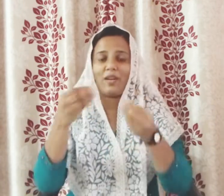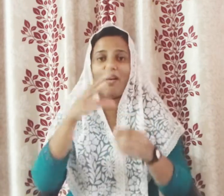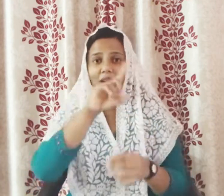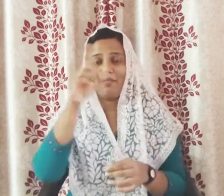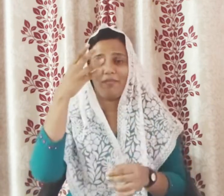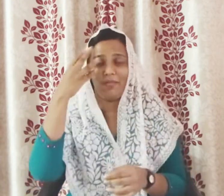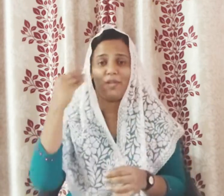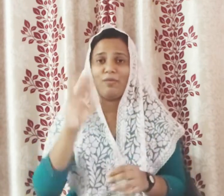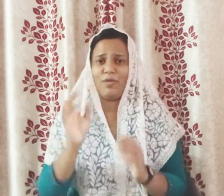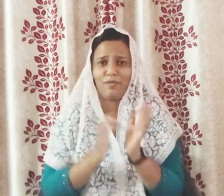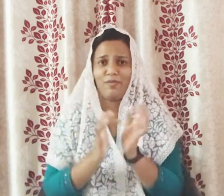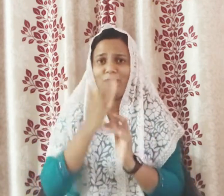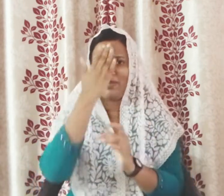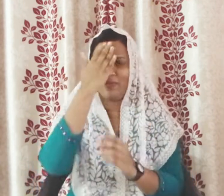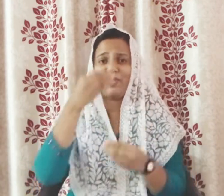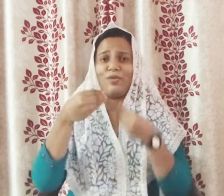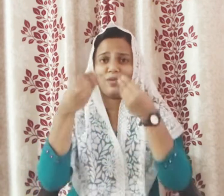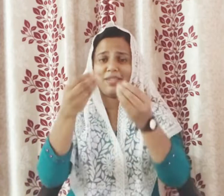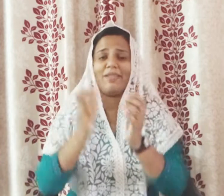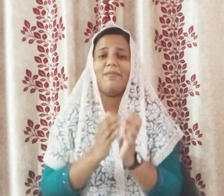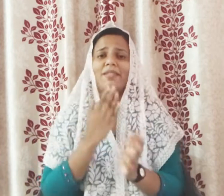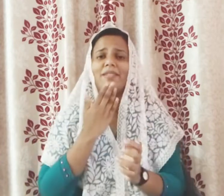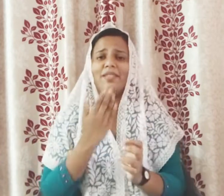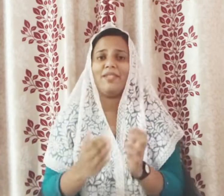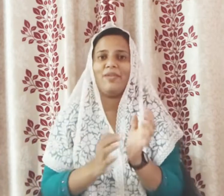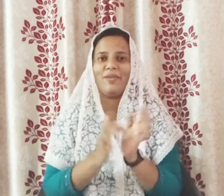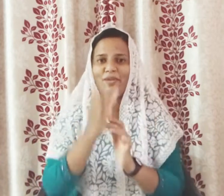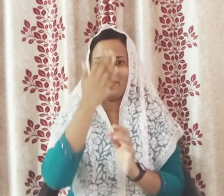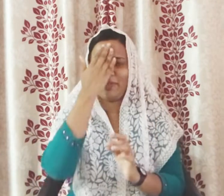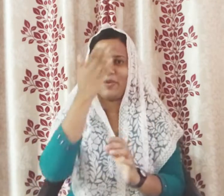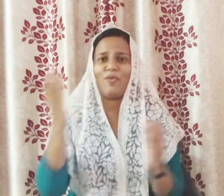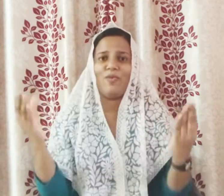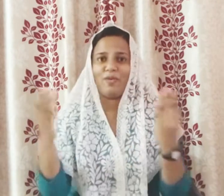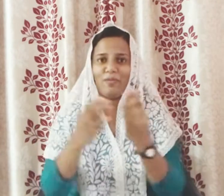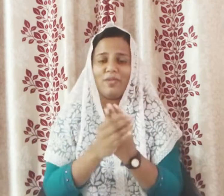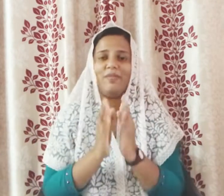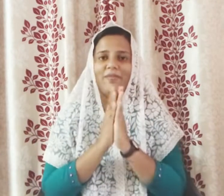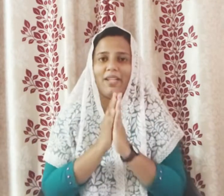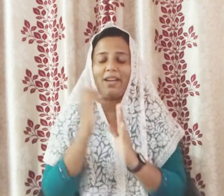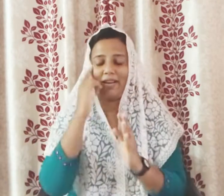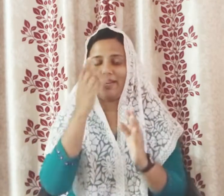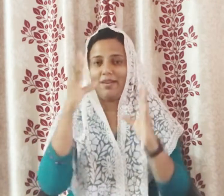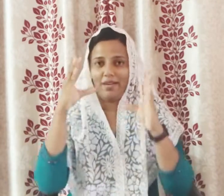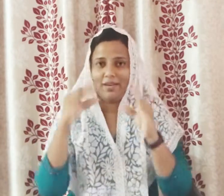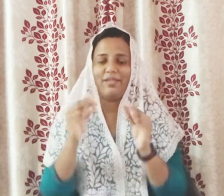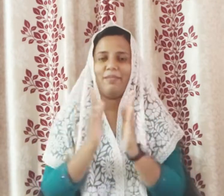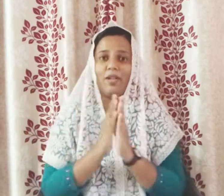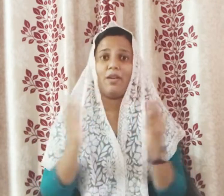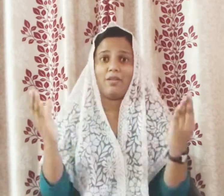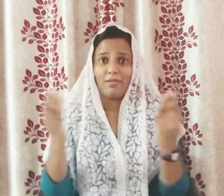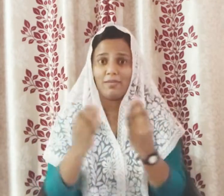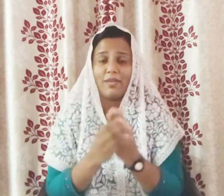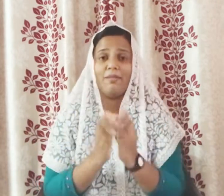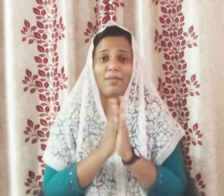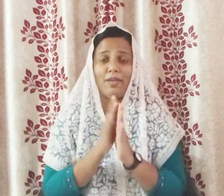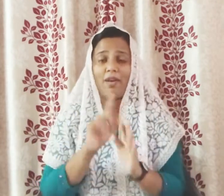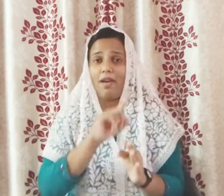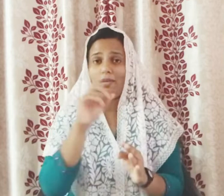അവൻ മറന്നുപോകാതെ സ്തോത്രം പറഞ്ഞാട്ട്. ഹല്ലേലൂയ. നന്ദിയോടെ സ്തോത്രം. നമുക്ക് ഒരുമിച്ച് പ്രാർത്ഥിക്കാം. എല്ലാ കണ്ണുകളും അടയട്ടെ. എല്ലാവരും ചേർന്ന് പ്രാർത്ഥിക്കണം കേട്ടോ.